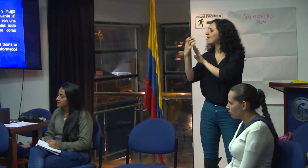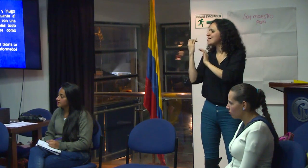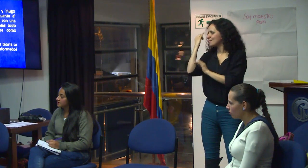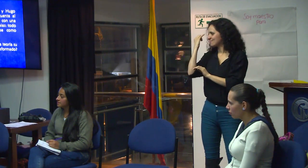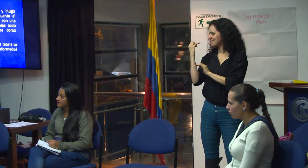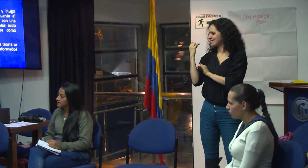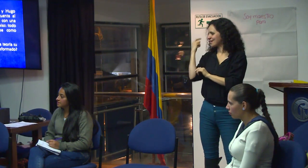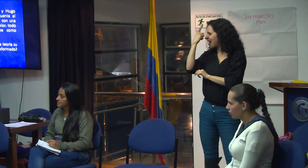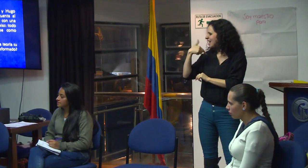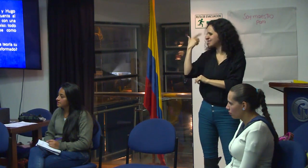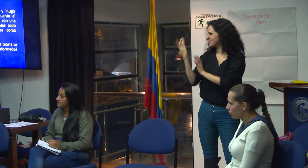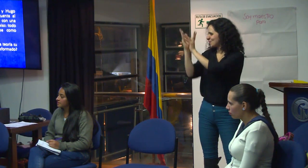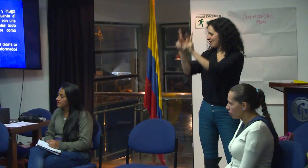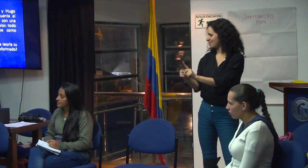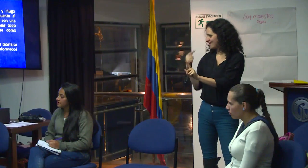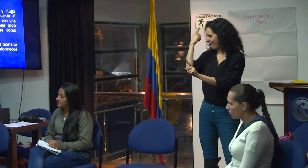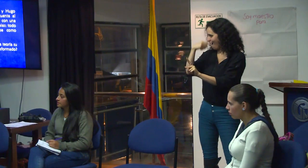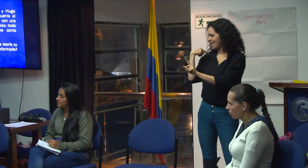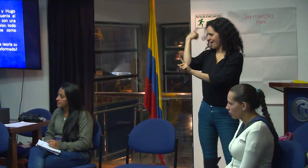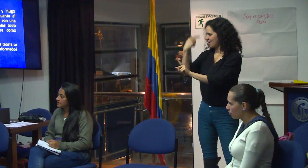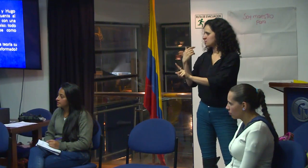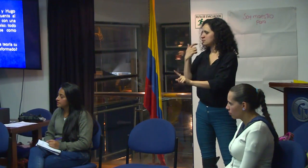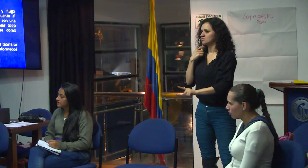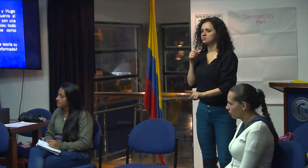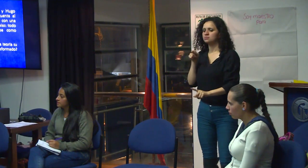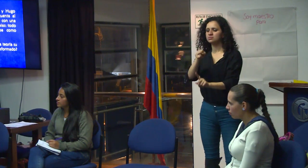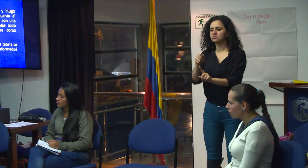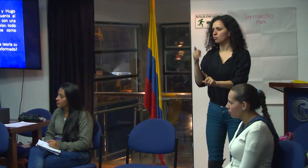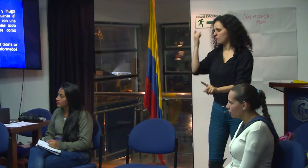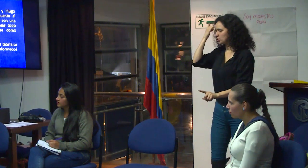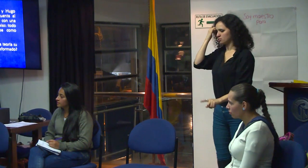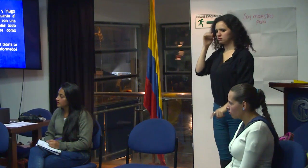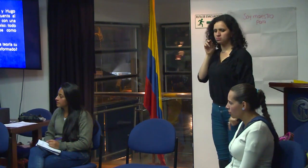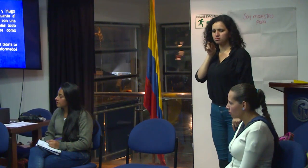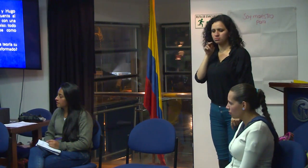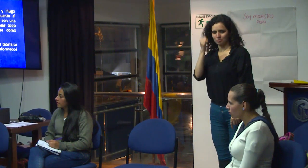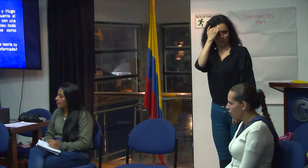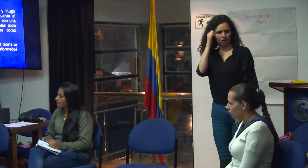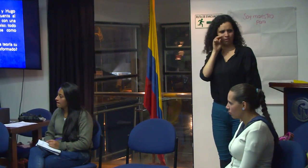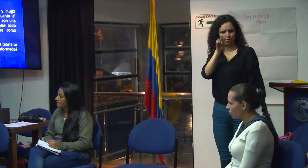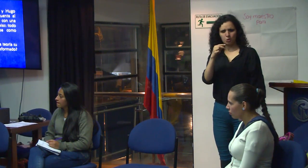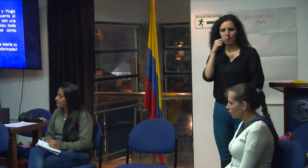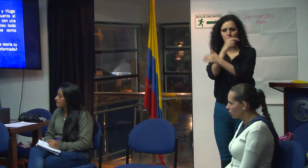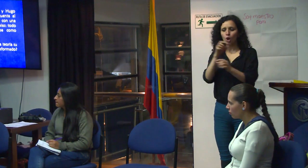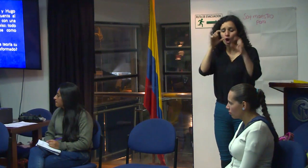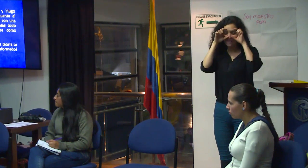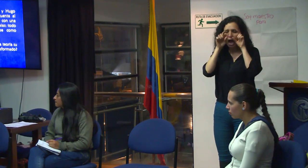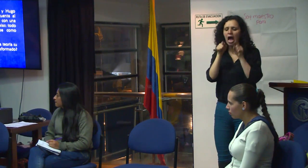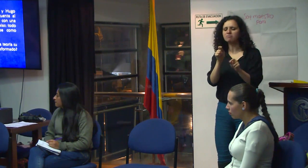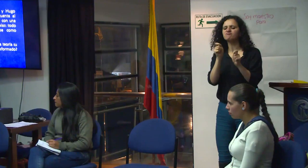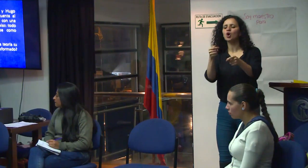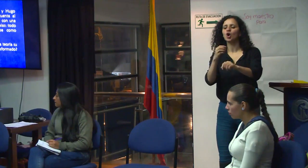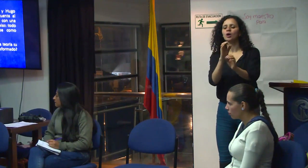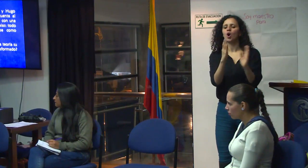Y va apareciendo la etiqueta que la maestra dice. Entonces aparece el niño con gafas, entonces dice que es desordenado. Aparece el